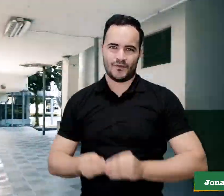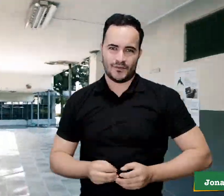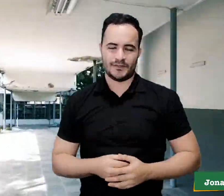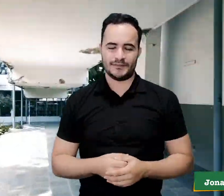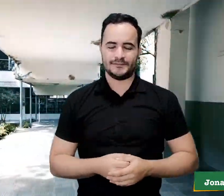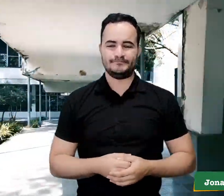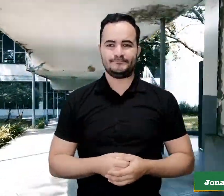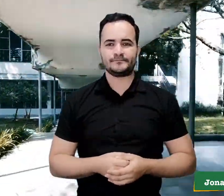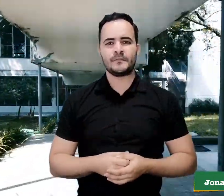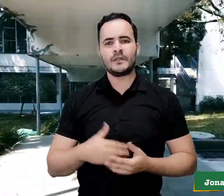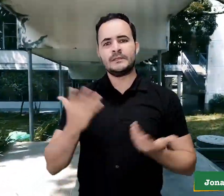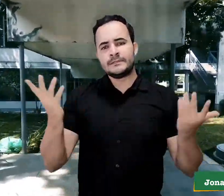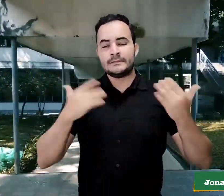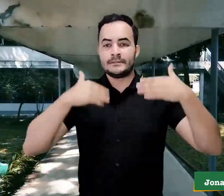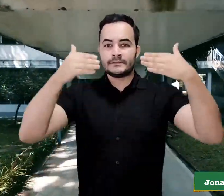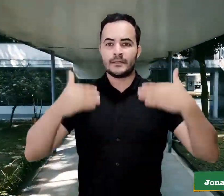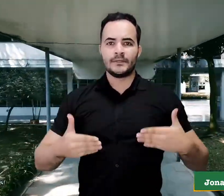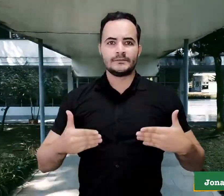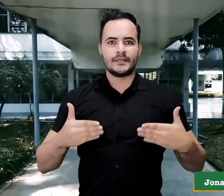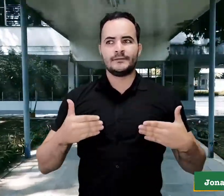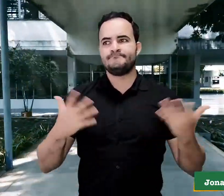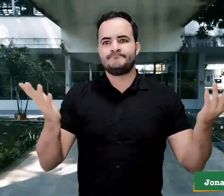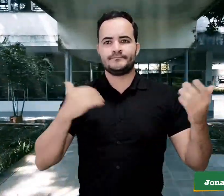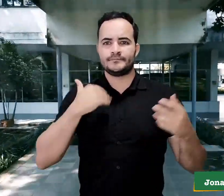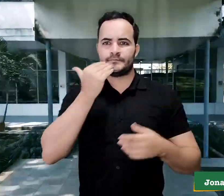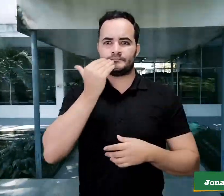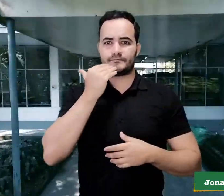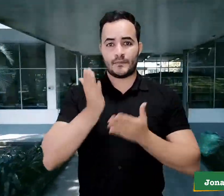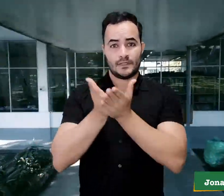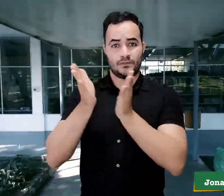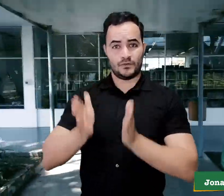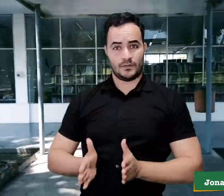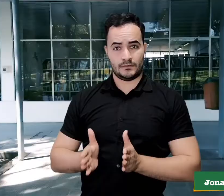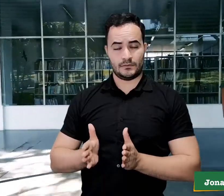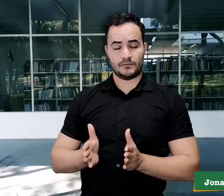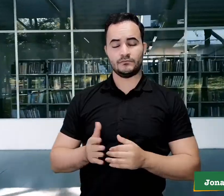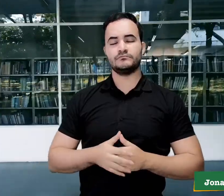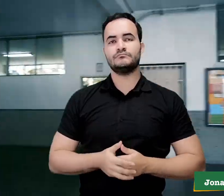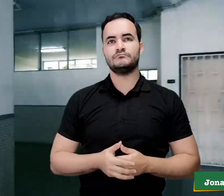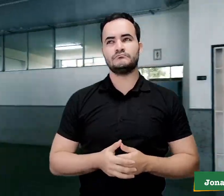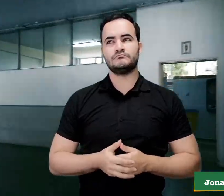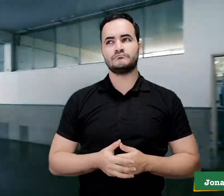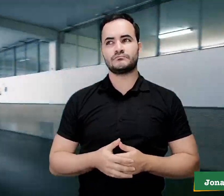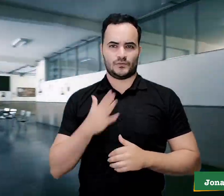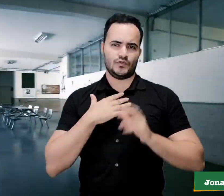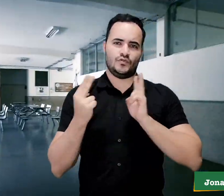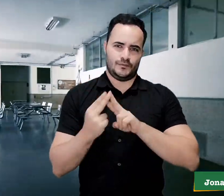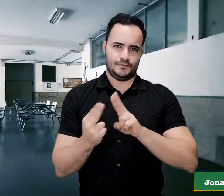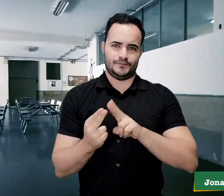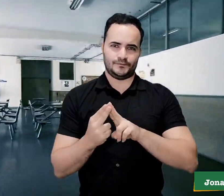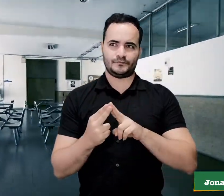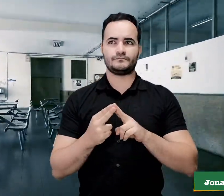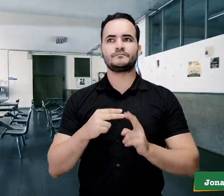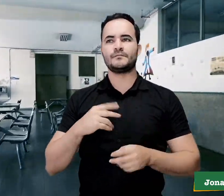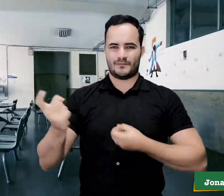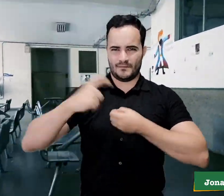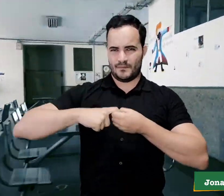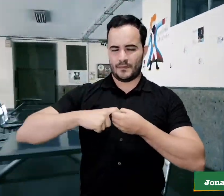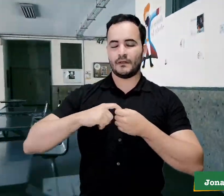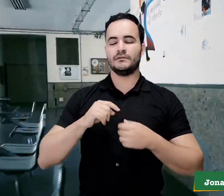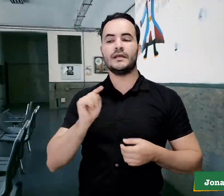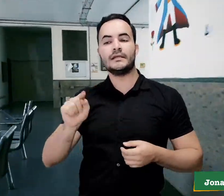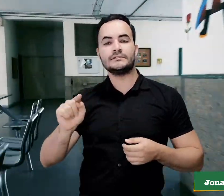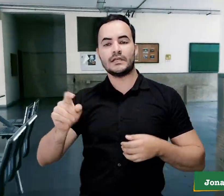Cuando la discapacidad, por ejemplo, de una estudiante que conozco del programa,